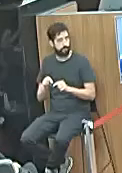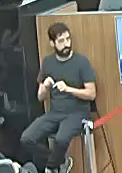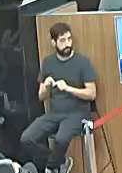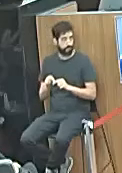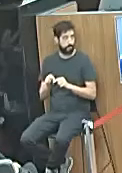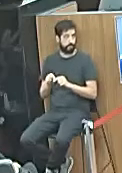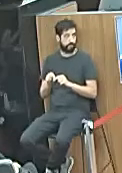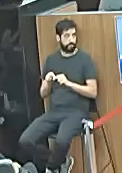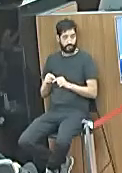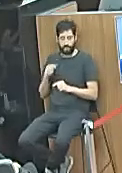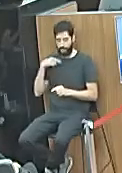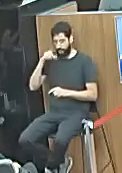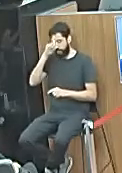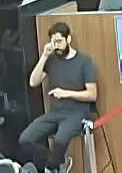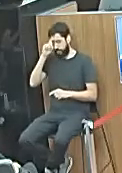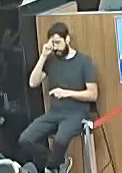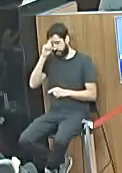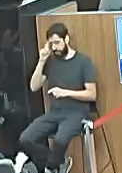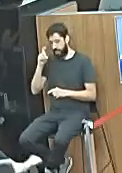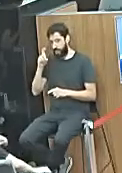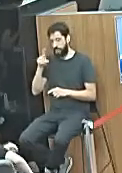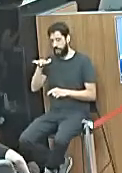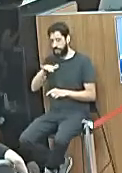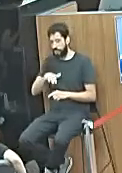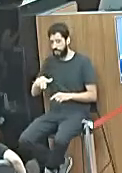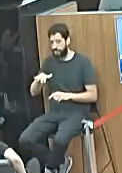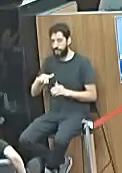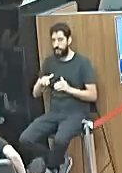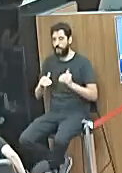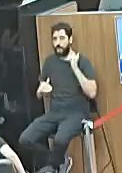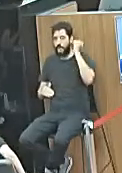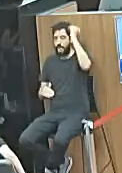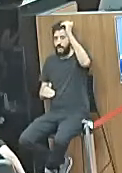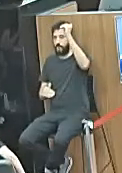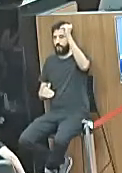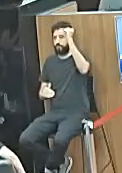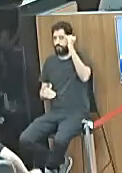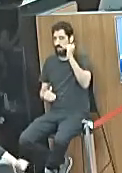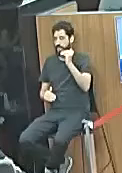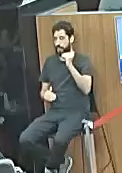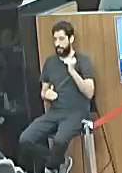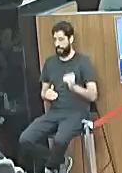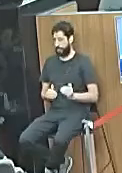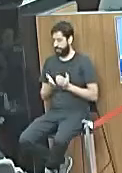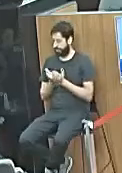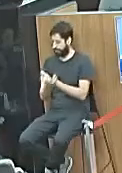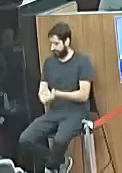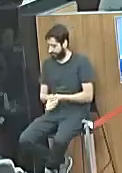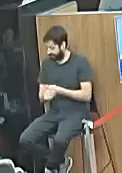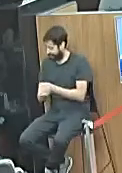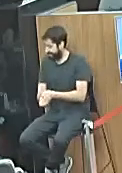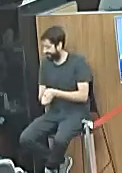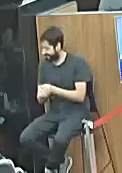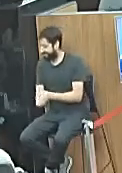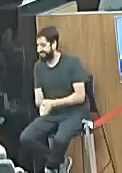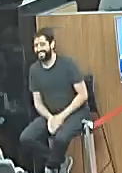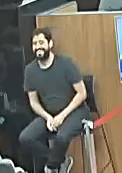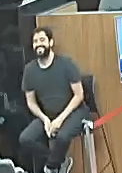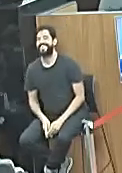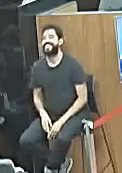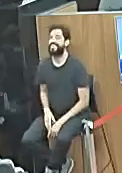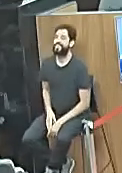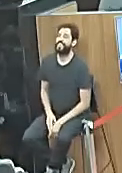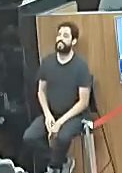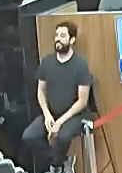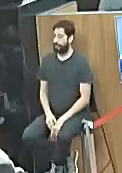situados na região alto médio e baixo que tinha acrescentando a região intermediária de teófilo otoni